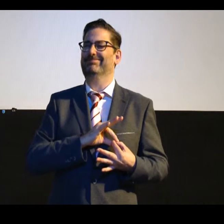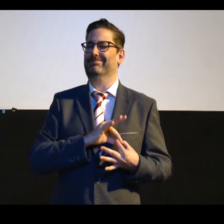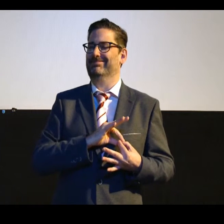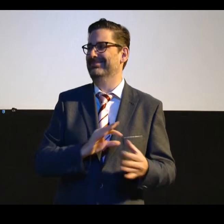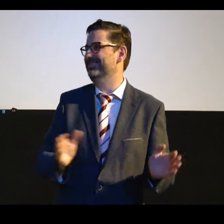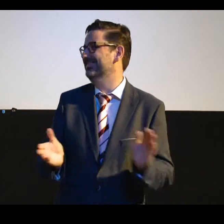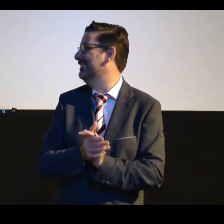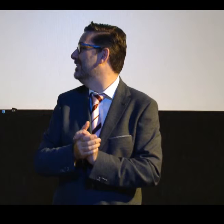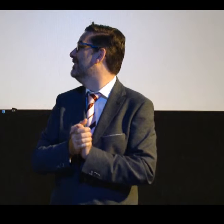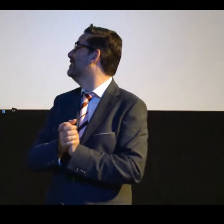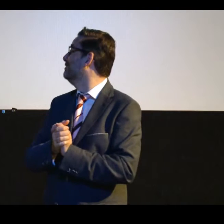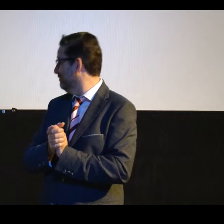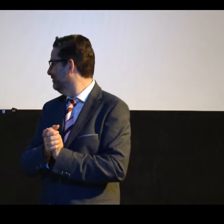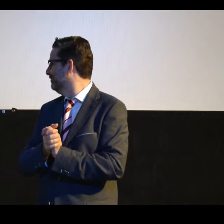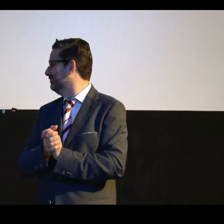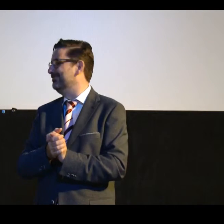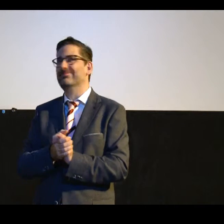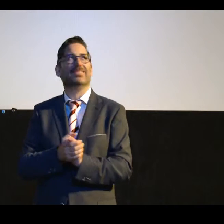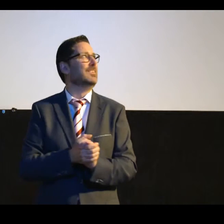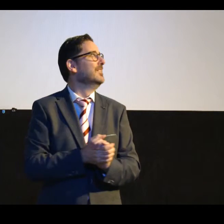Me había olvidado también.